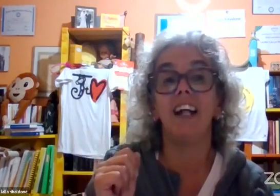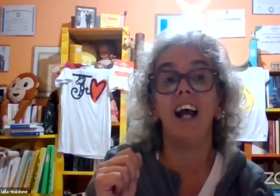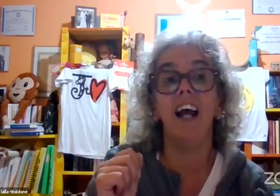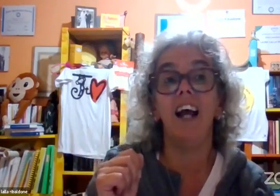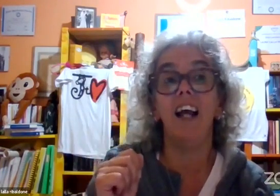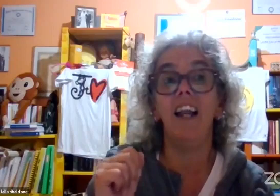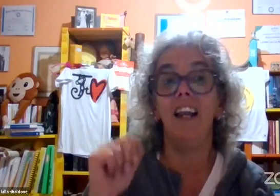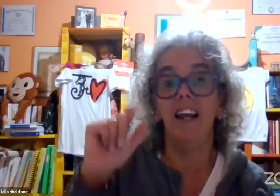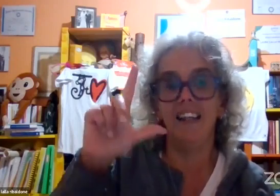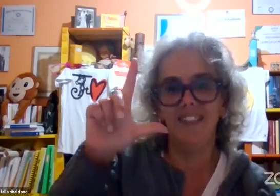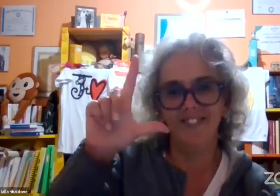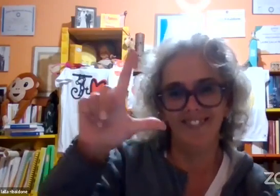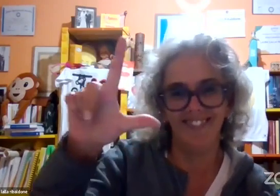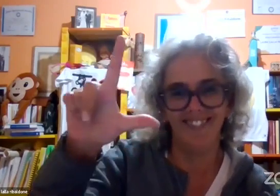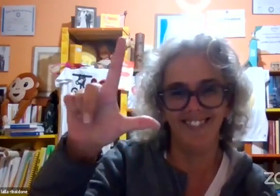Lettera L.